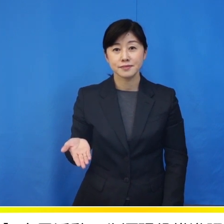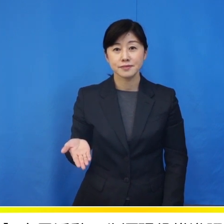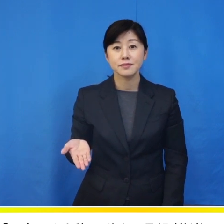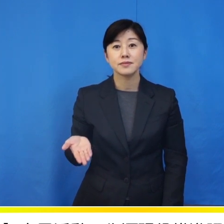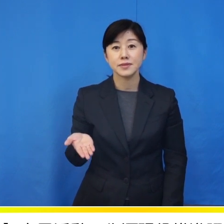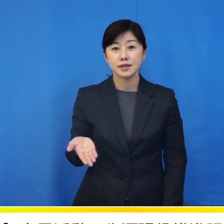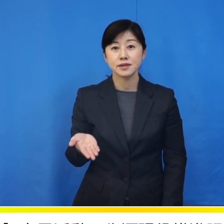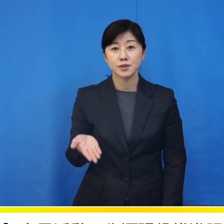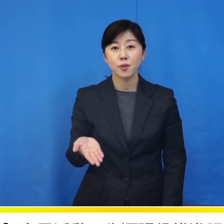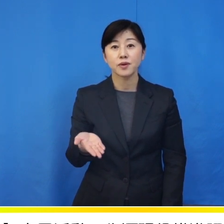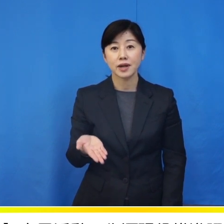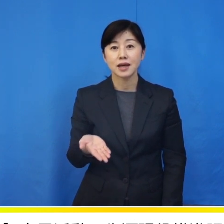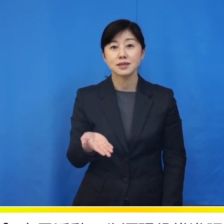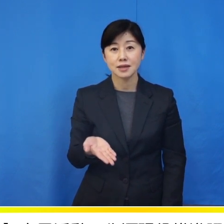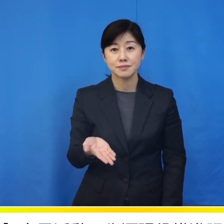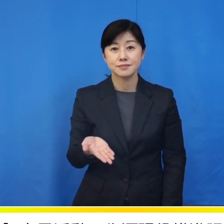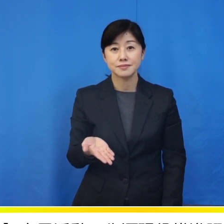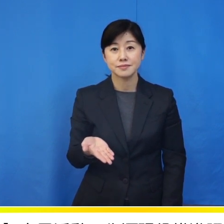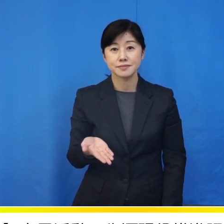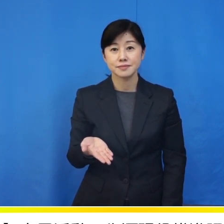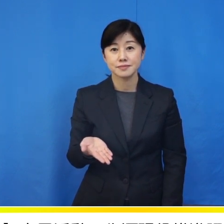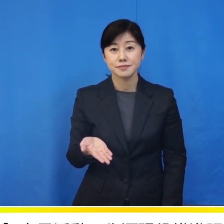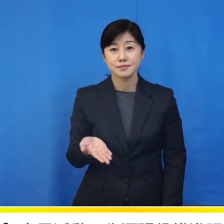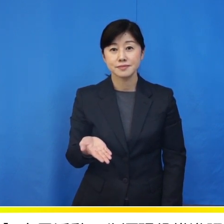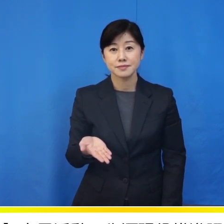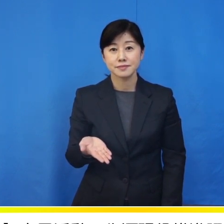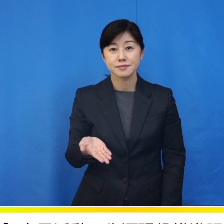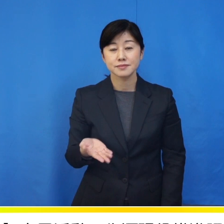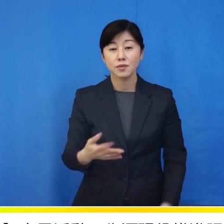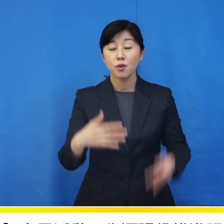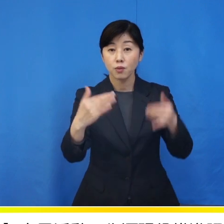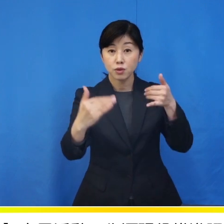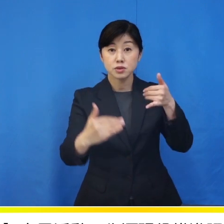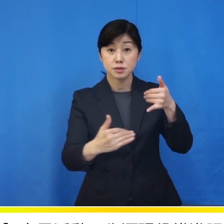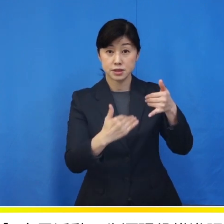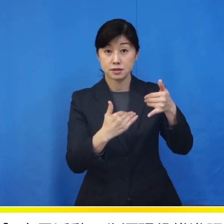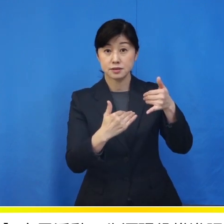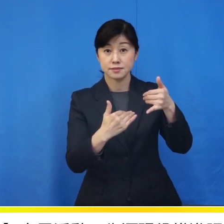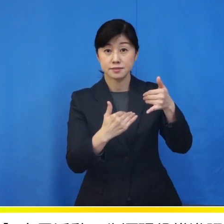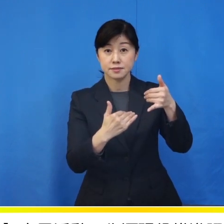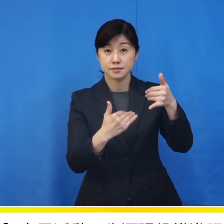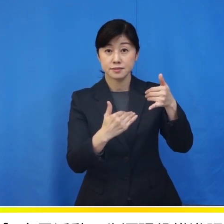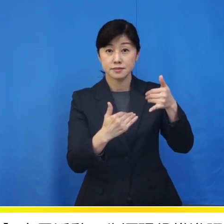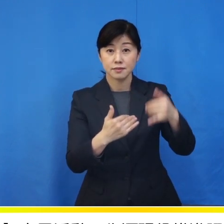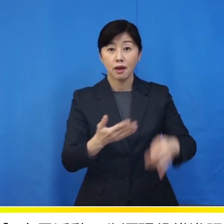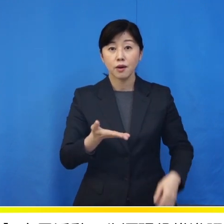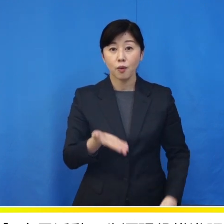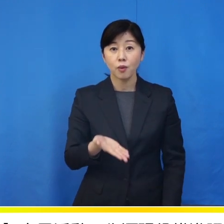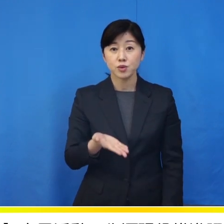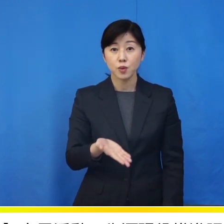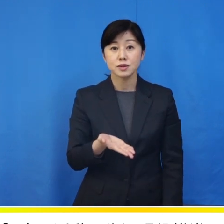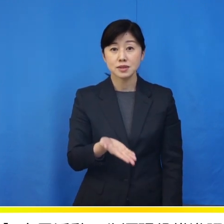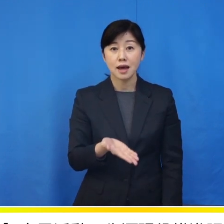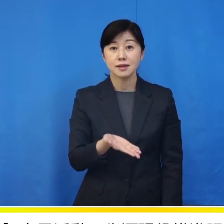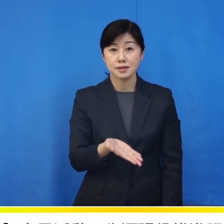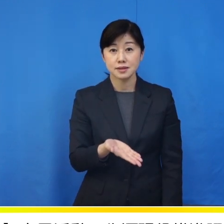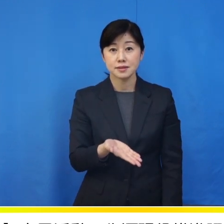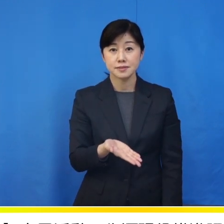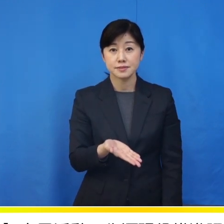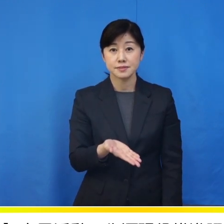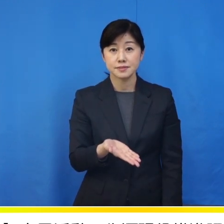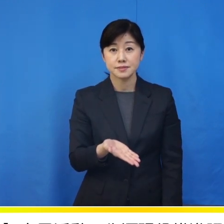24便3番ファクシミリリー5432